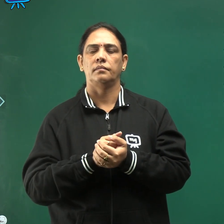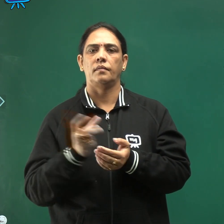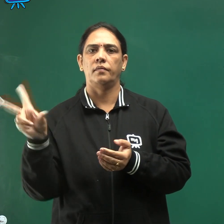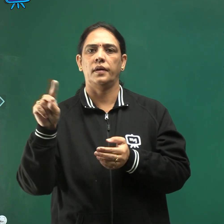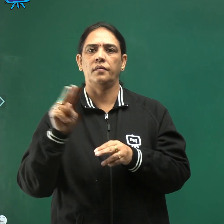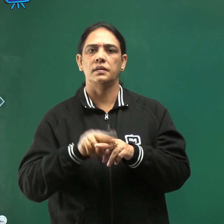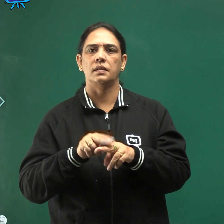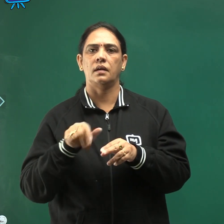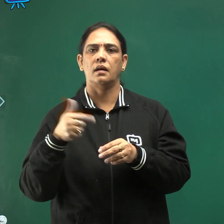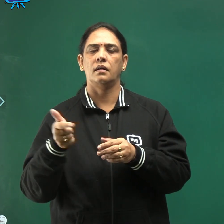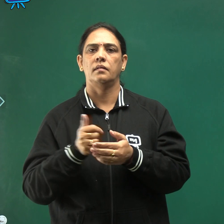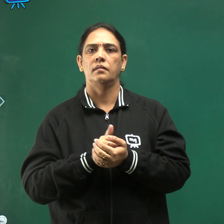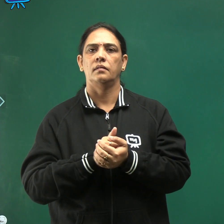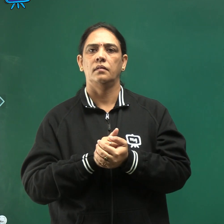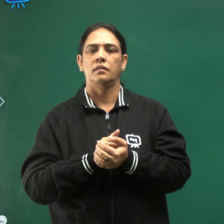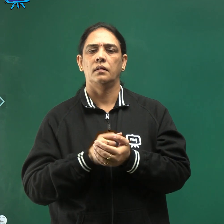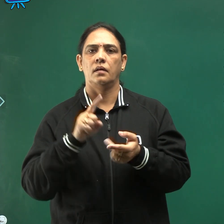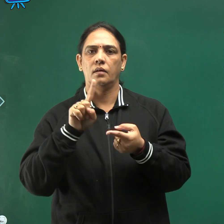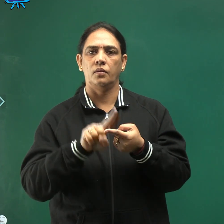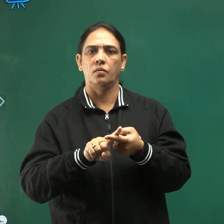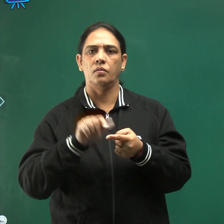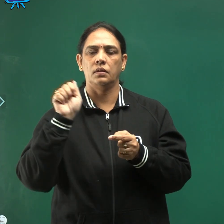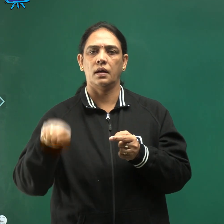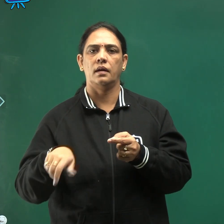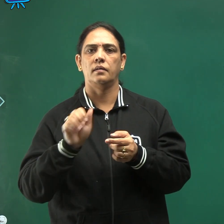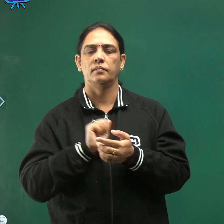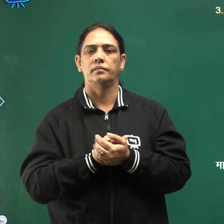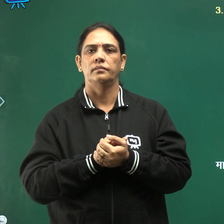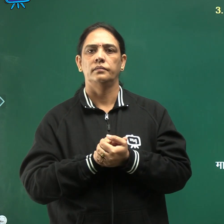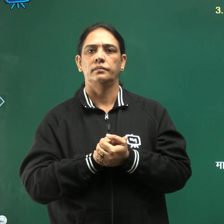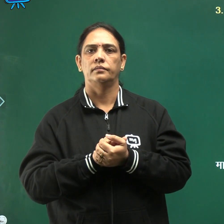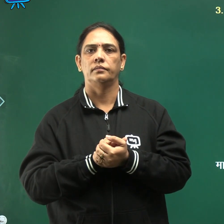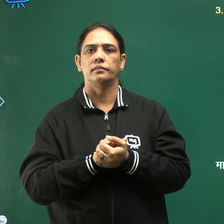बारंबारता का योग होता है।